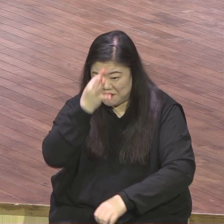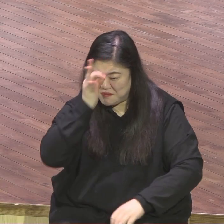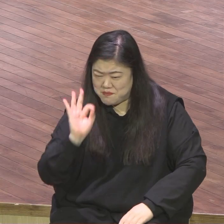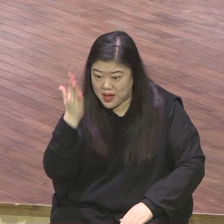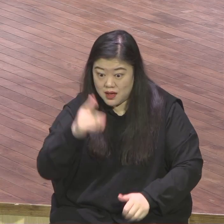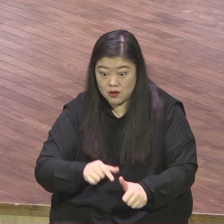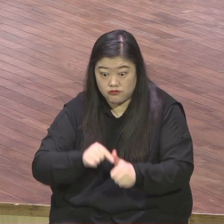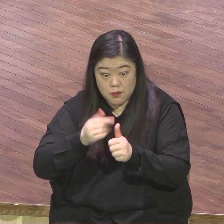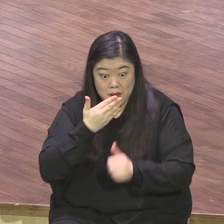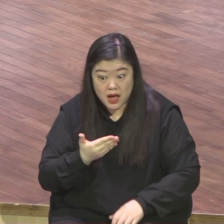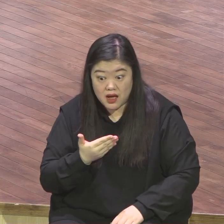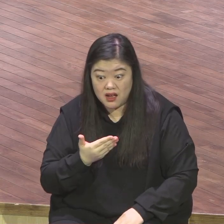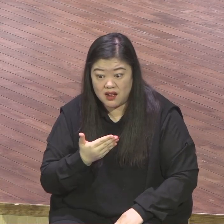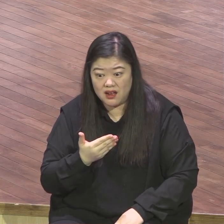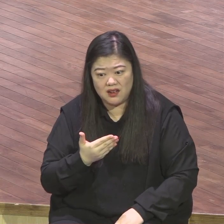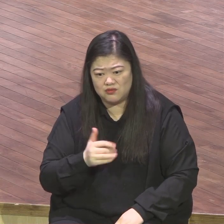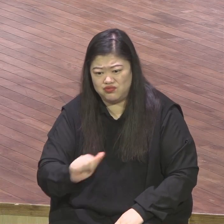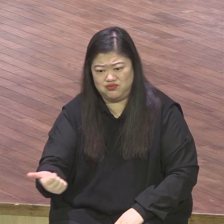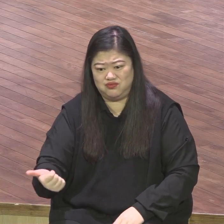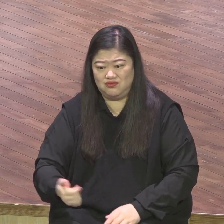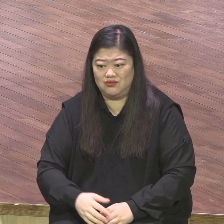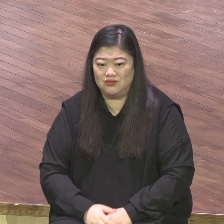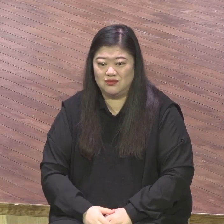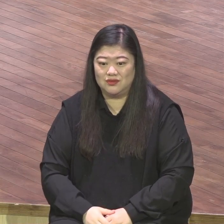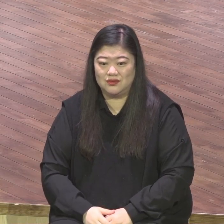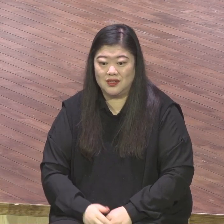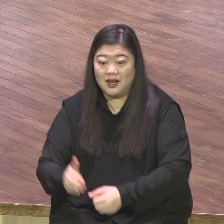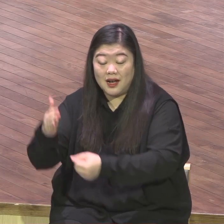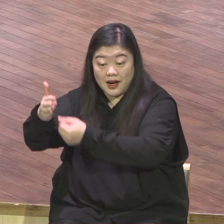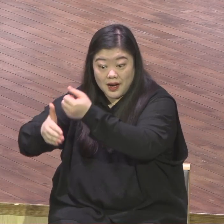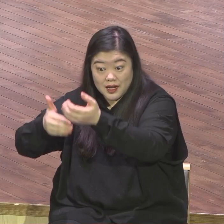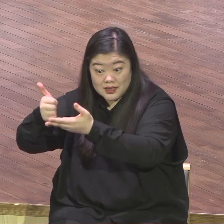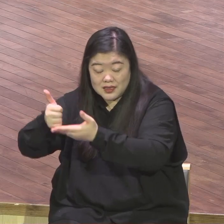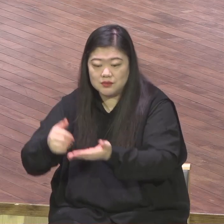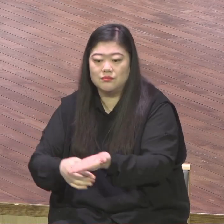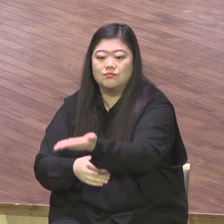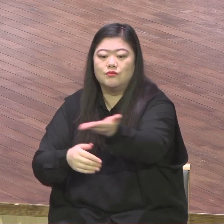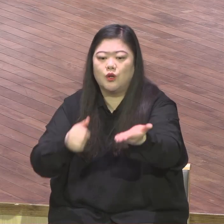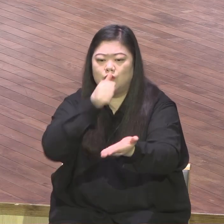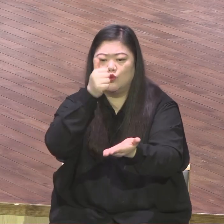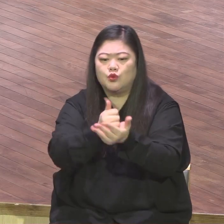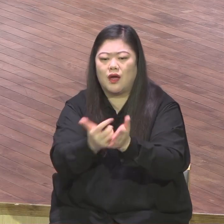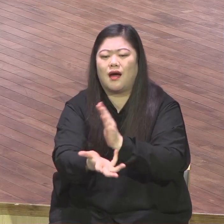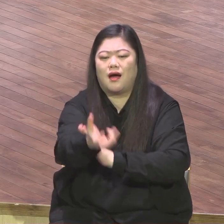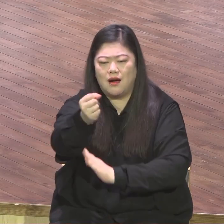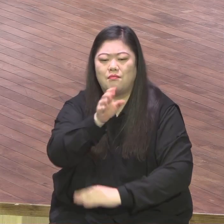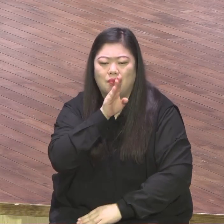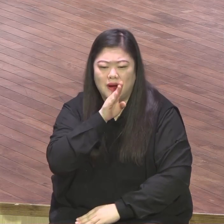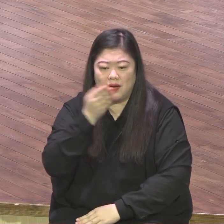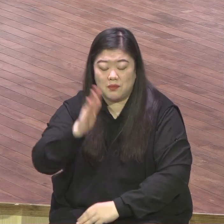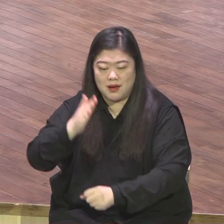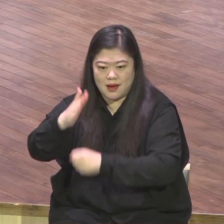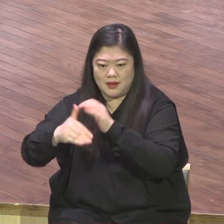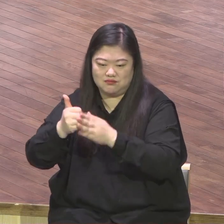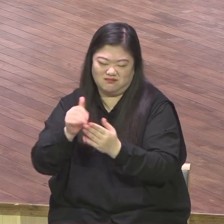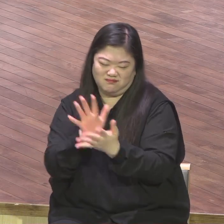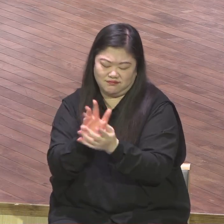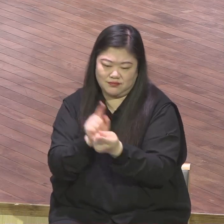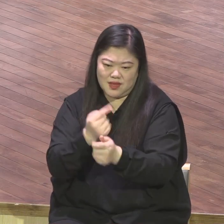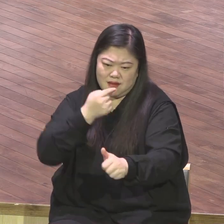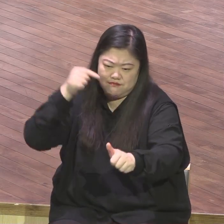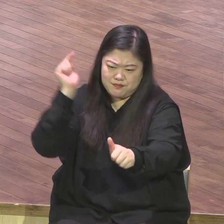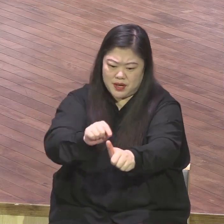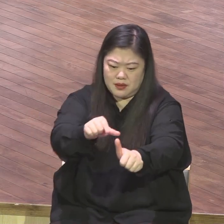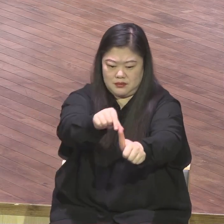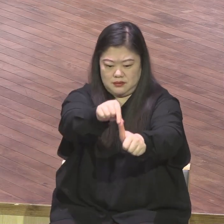구원받았냐고요. 하나님이 여러분의 죄악 가운데 있는데 강권적으로 부르셨다, 그거 알아야